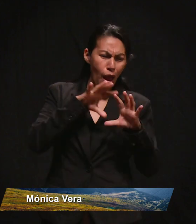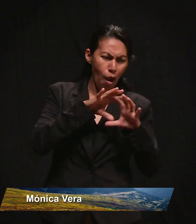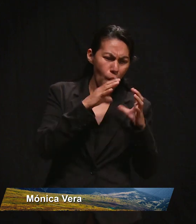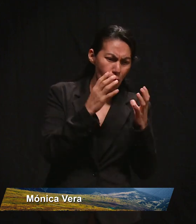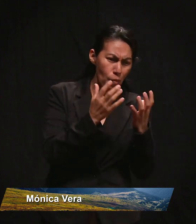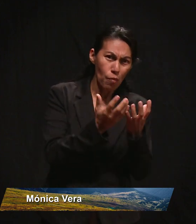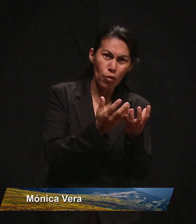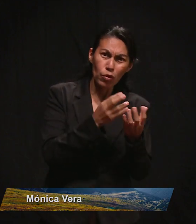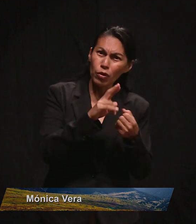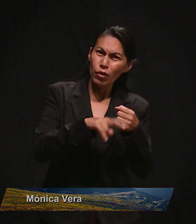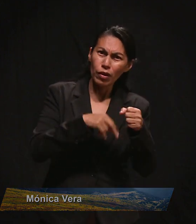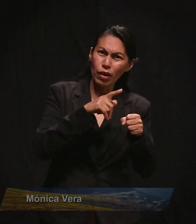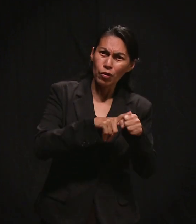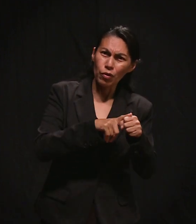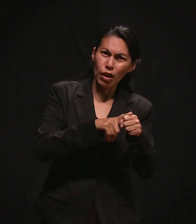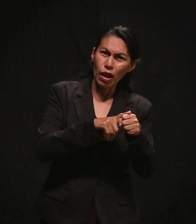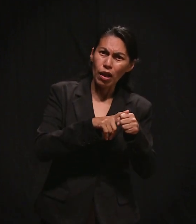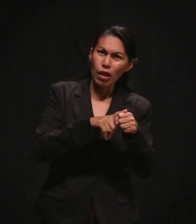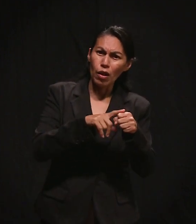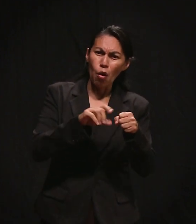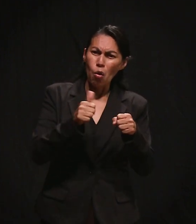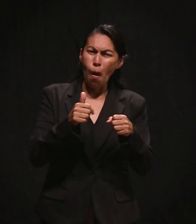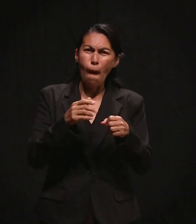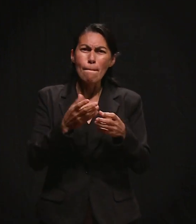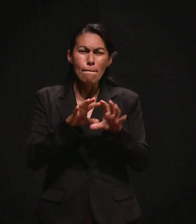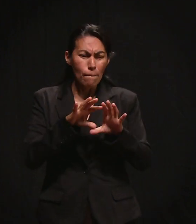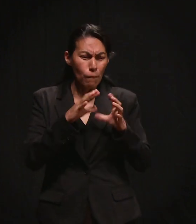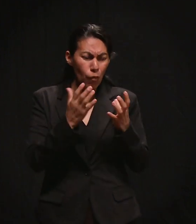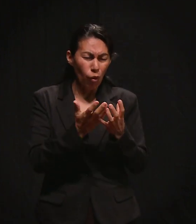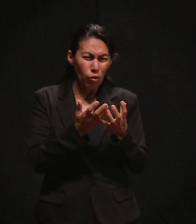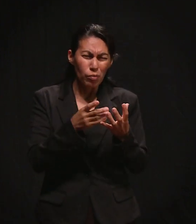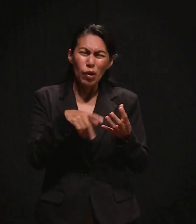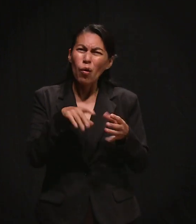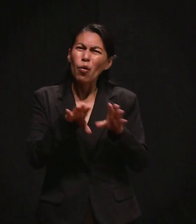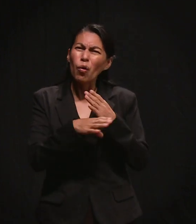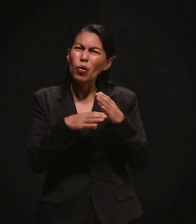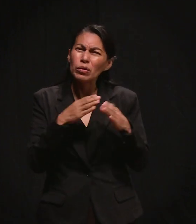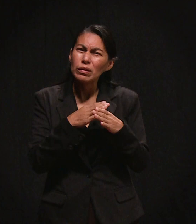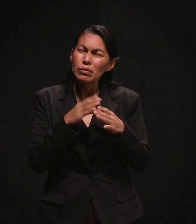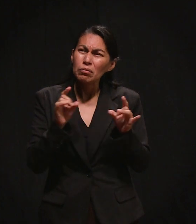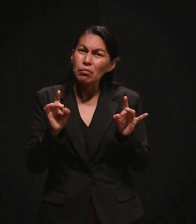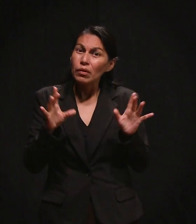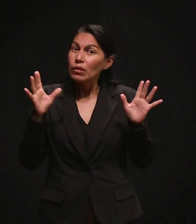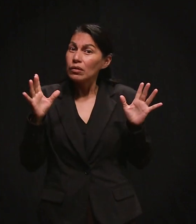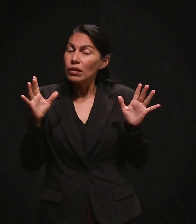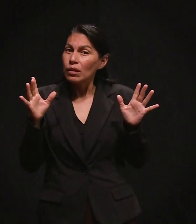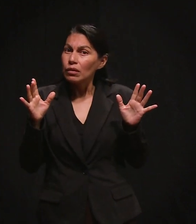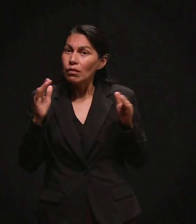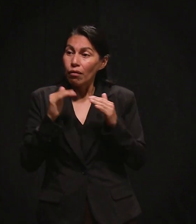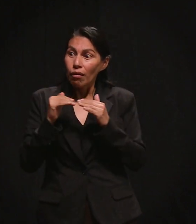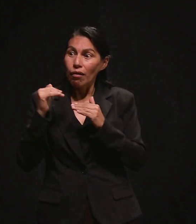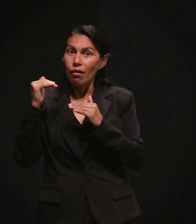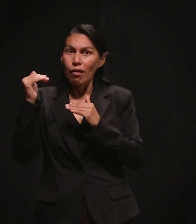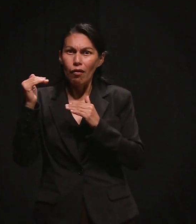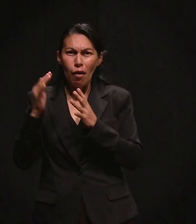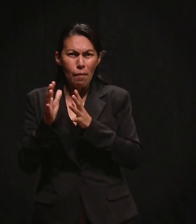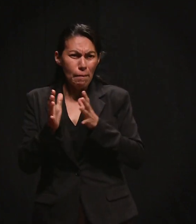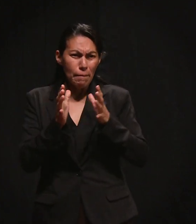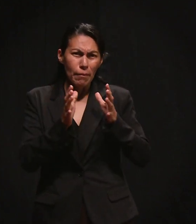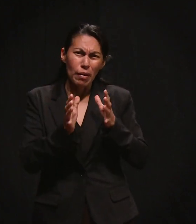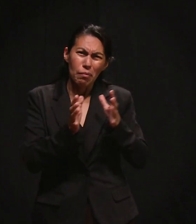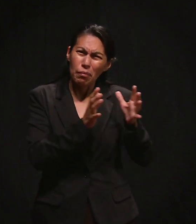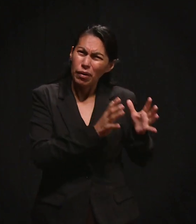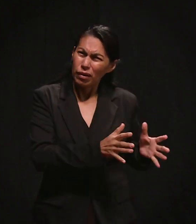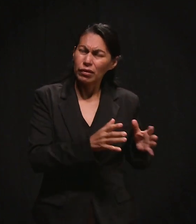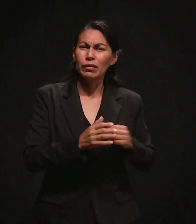el mundo sobrenatural. Y Él está deseoso de hablarte para guiarte en todas tus